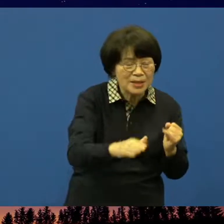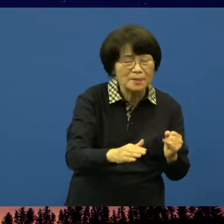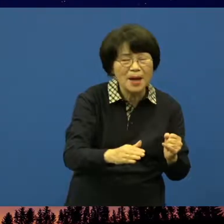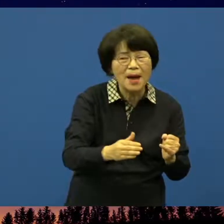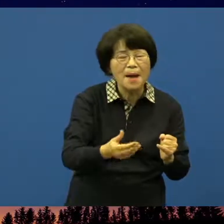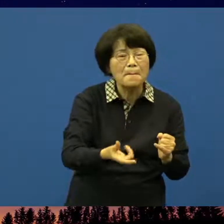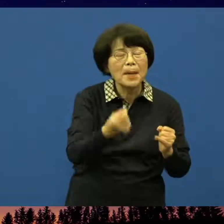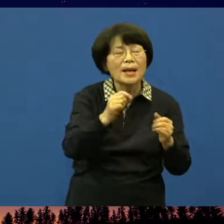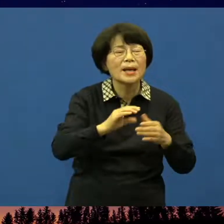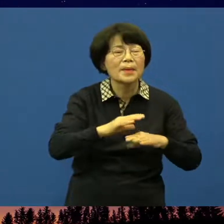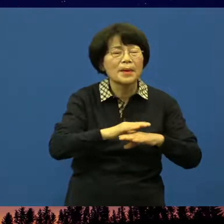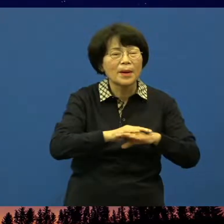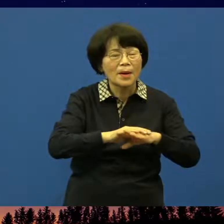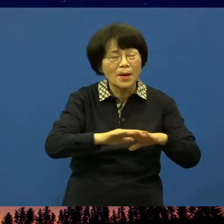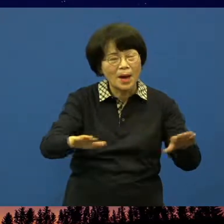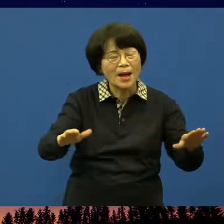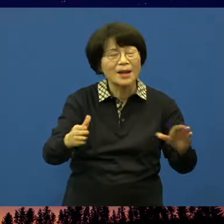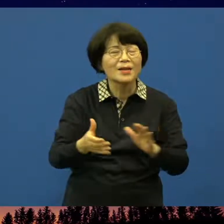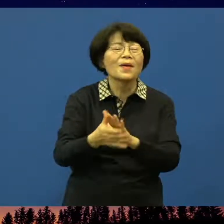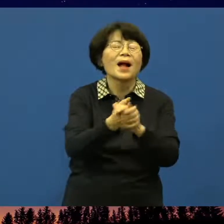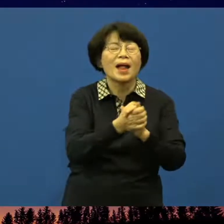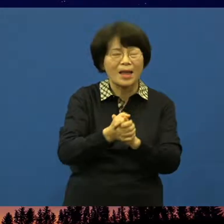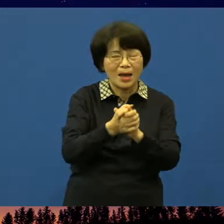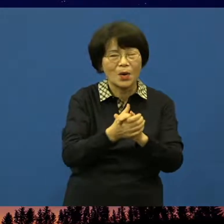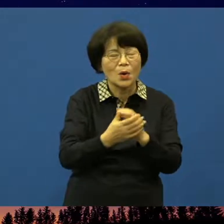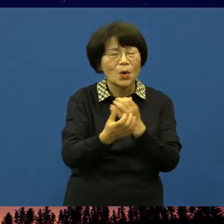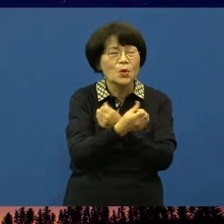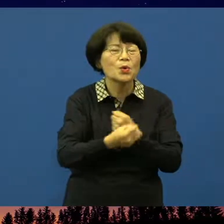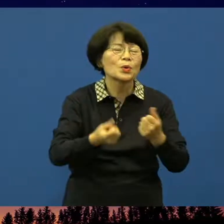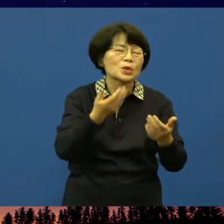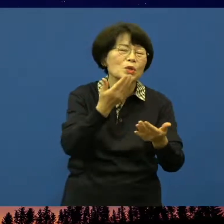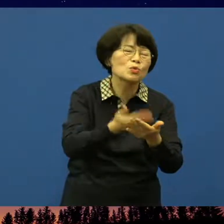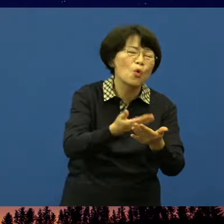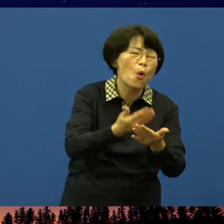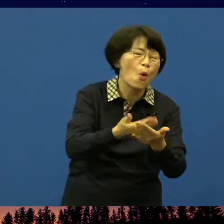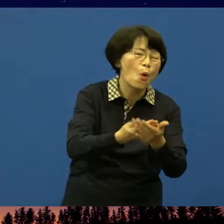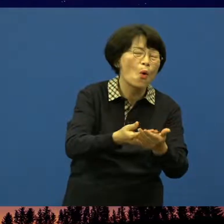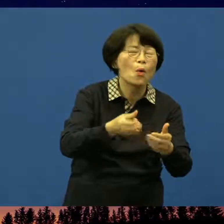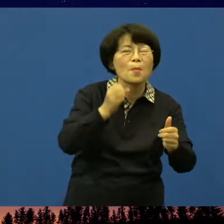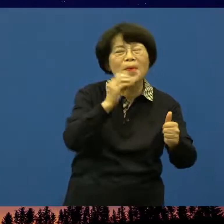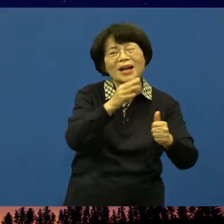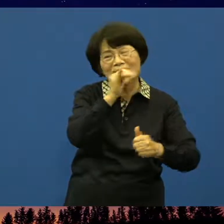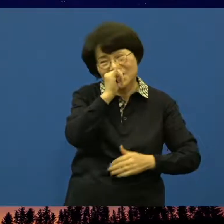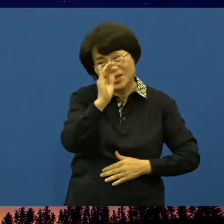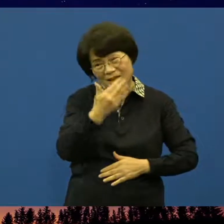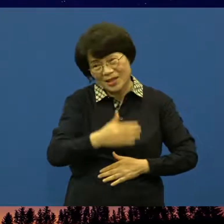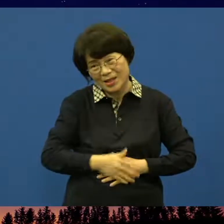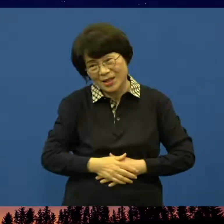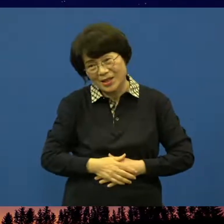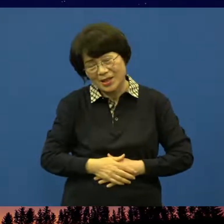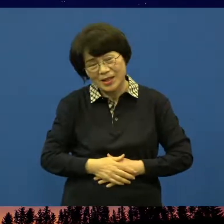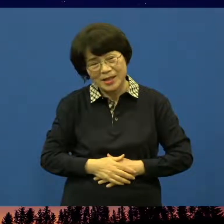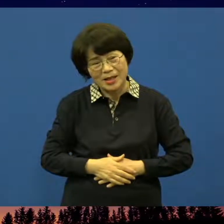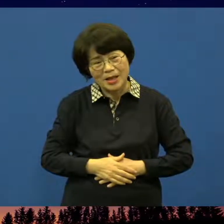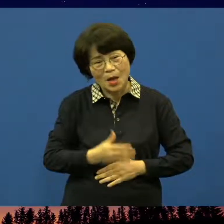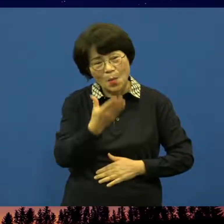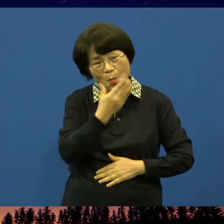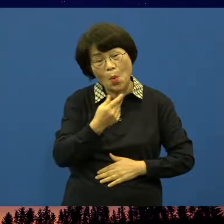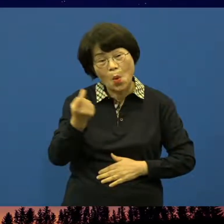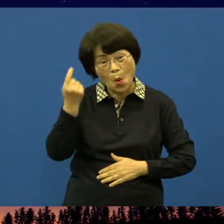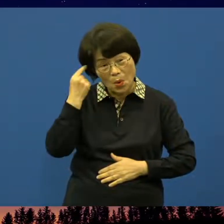돼요. 금방 화해가 되는 거죠. 금방 용서해달라는 말이 쉽게 나올 수 있는 거죠. 이게 복음의 삶인